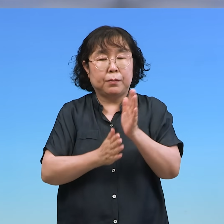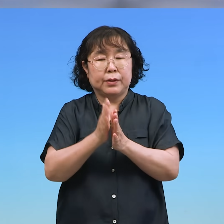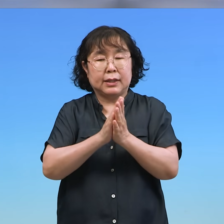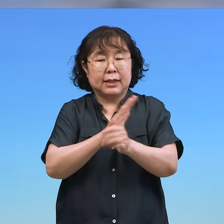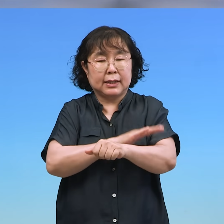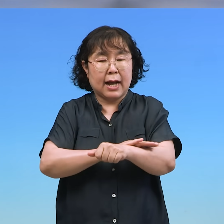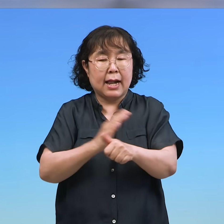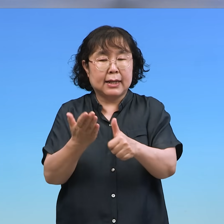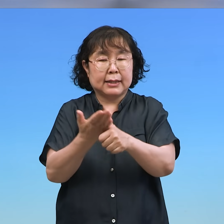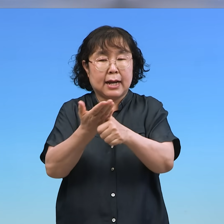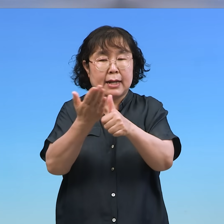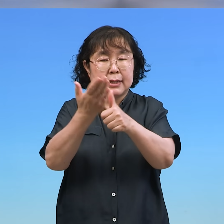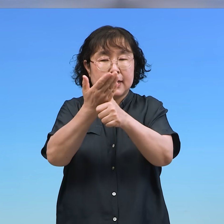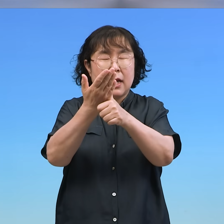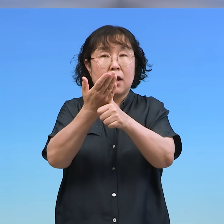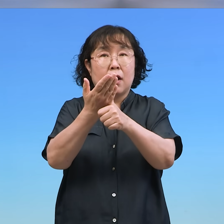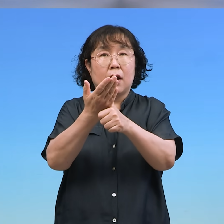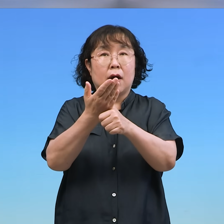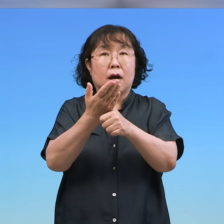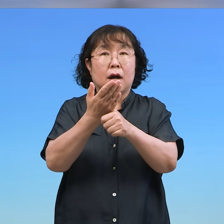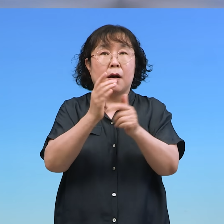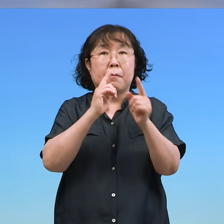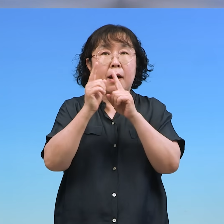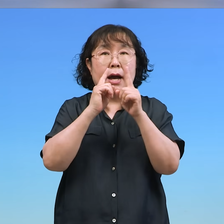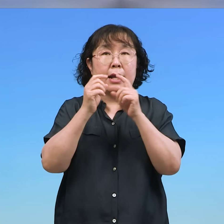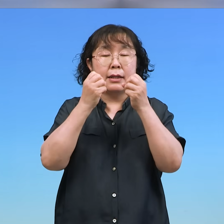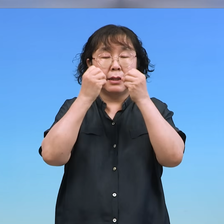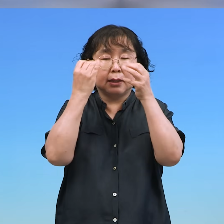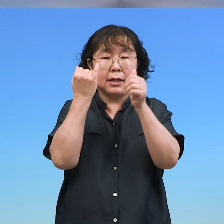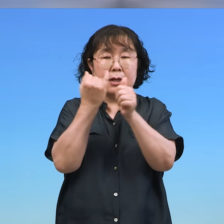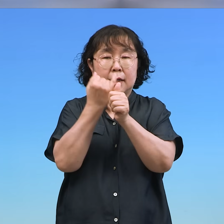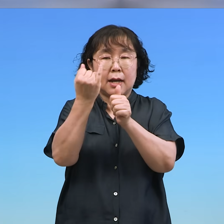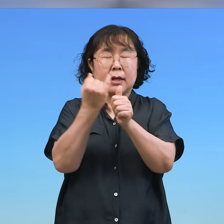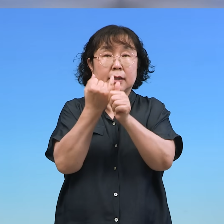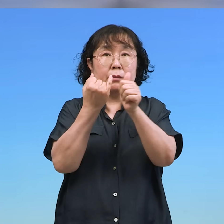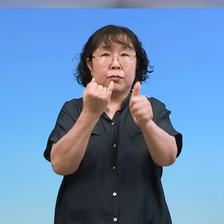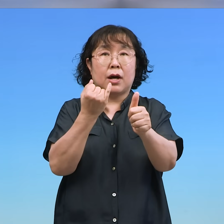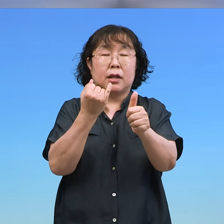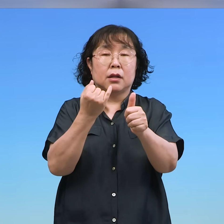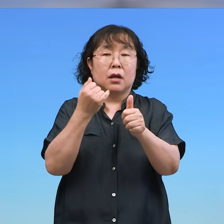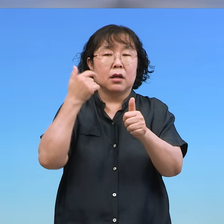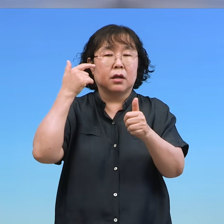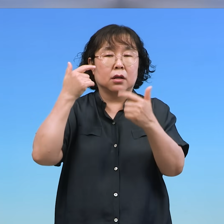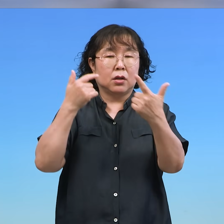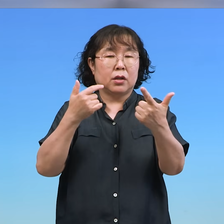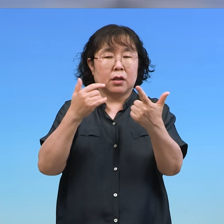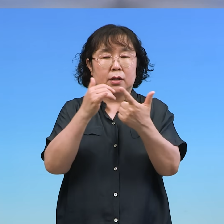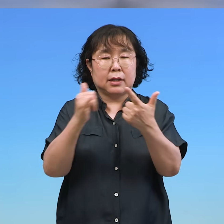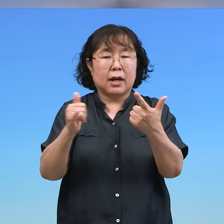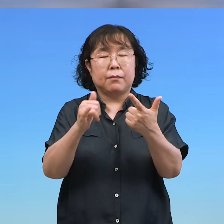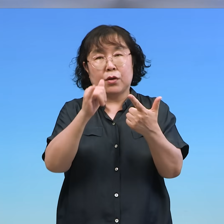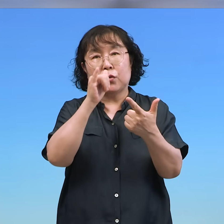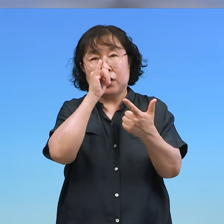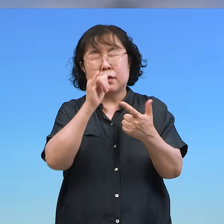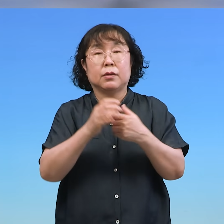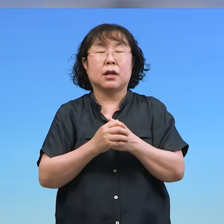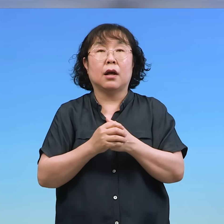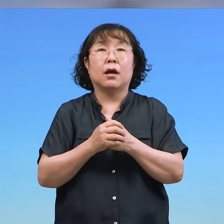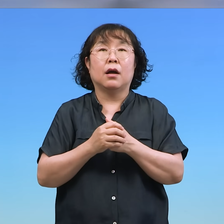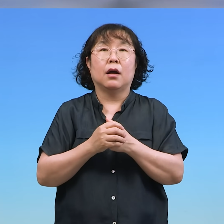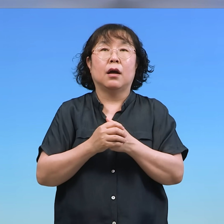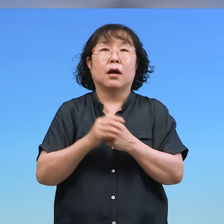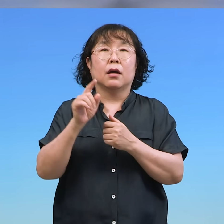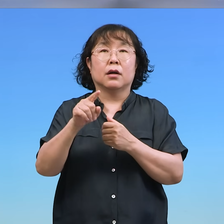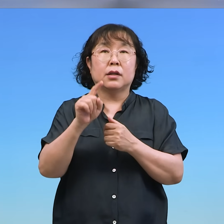어려운 일 없이 편하게 자랐습니다. 이렇게 이야기하는 신랑 신부가 10명이면 한 6명쯤 돼요. 그러면 내가 반드시